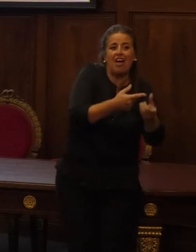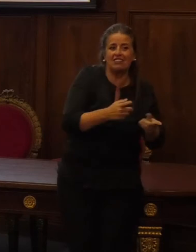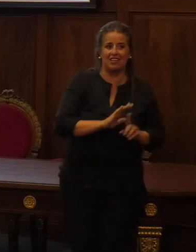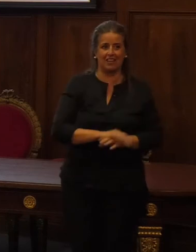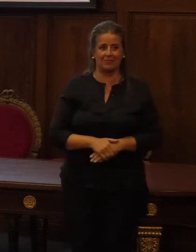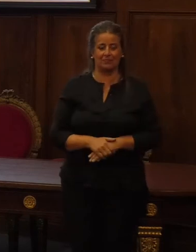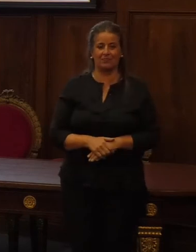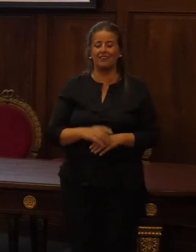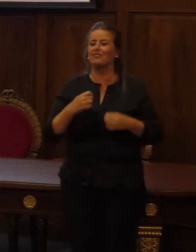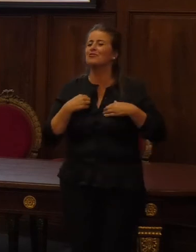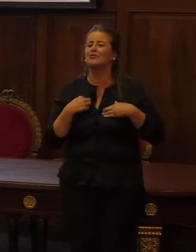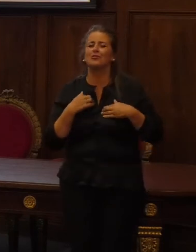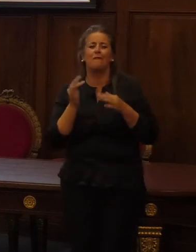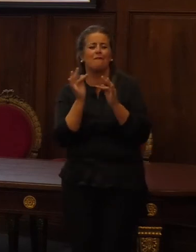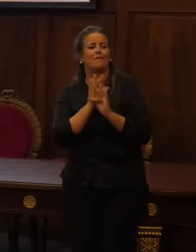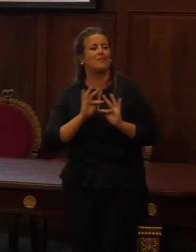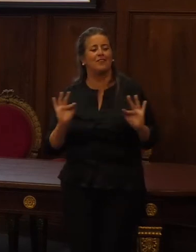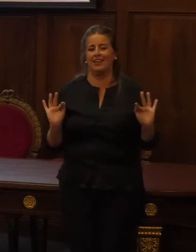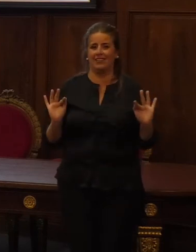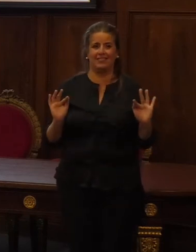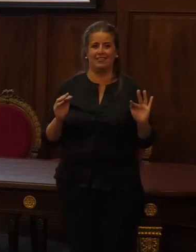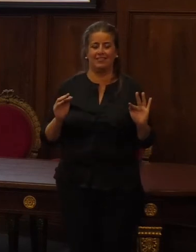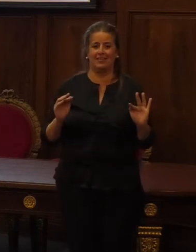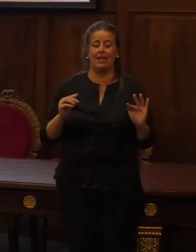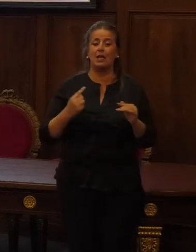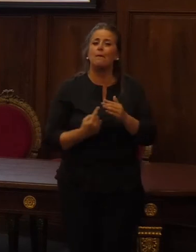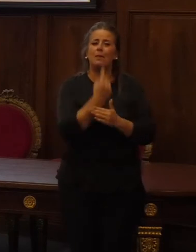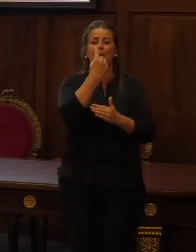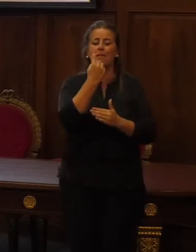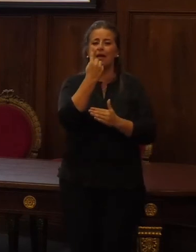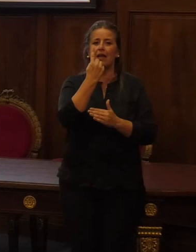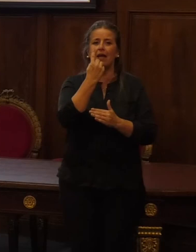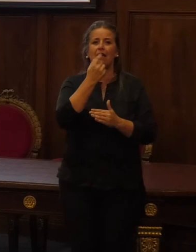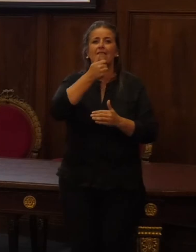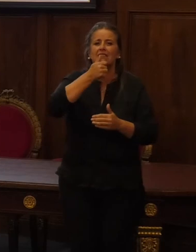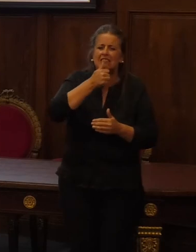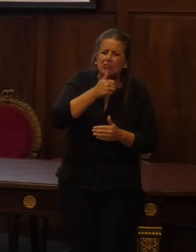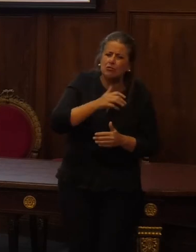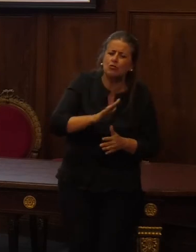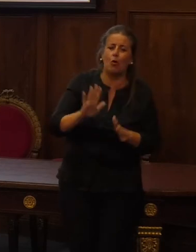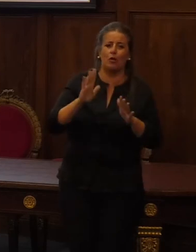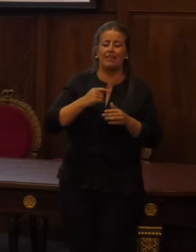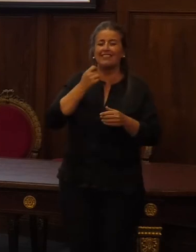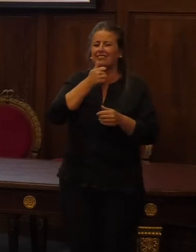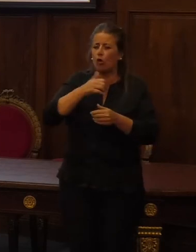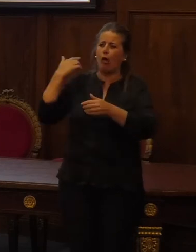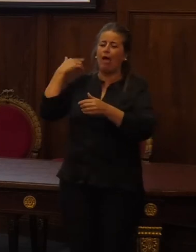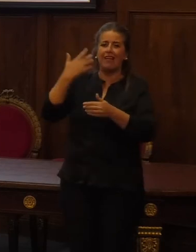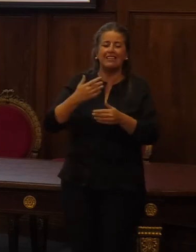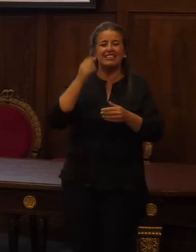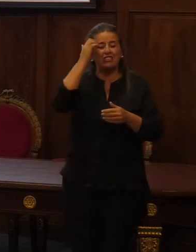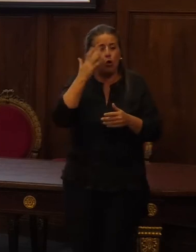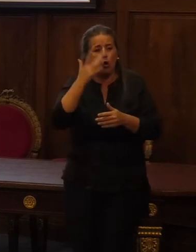Pero nosotros estábamos felices porque era la primera vez en la historia del Uruguay de